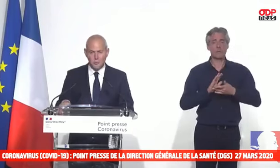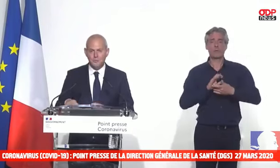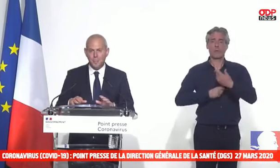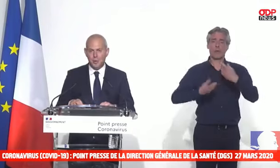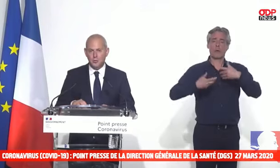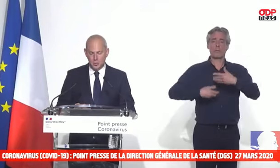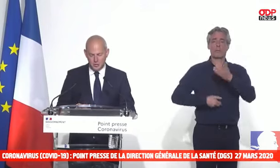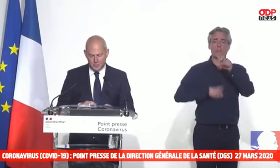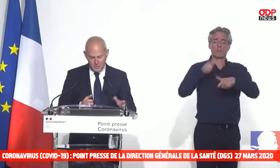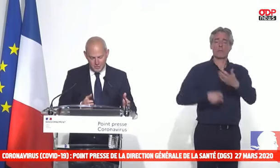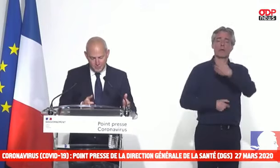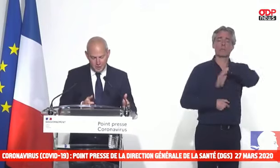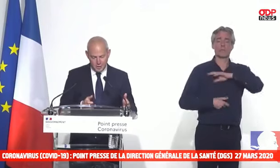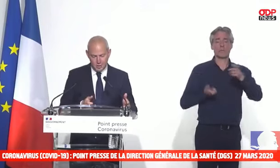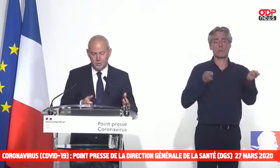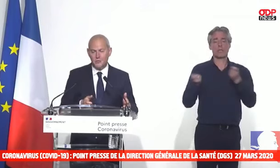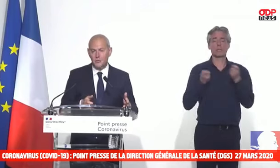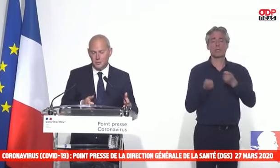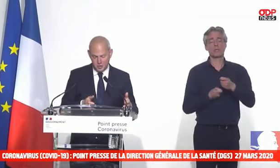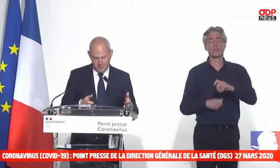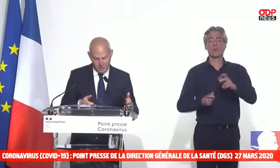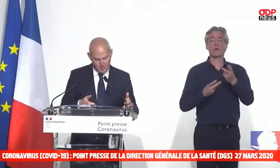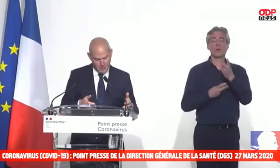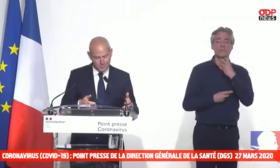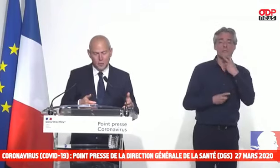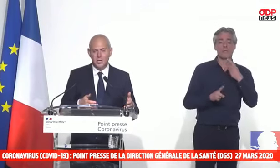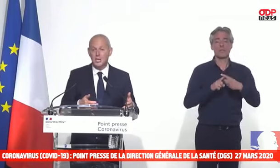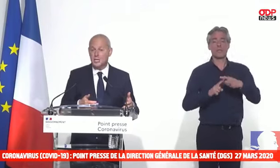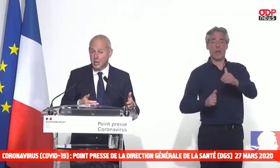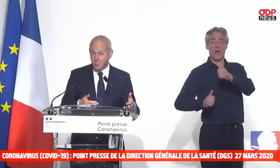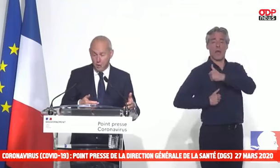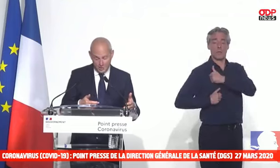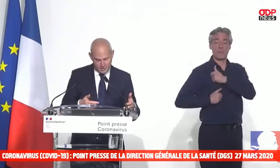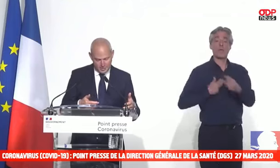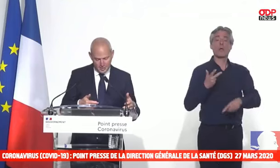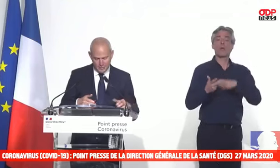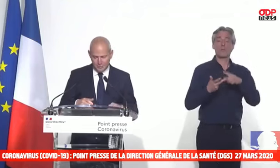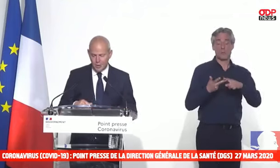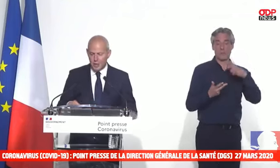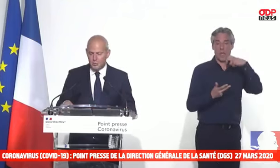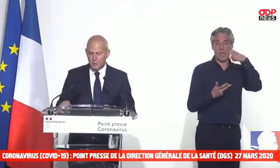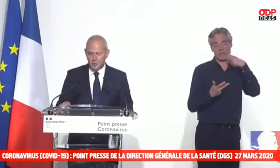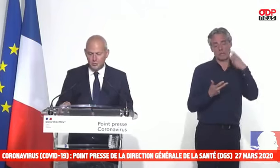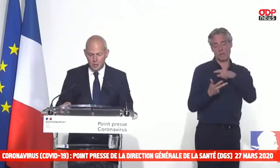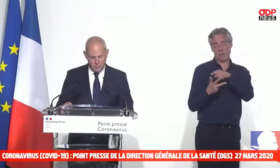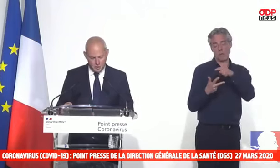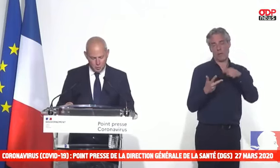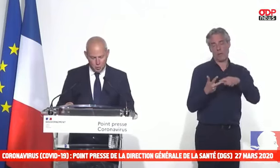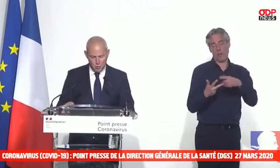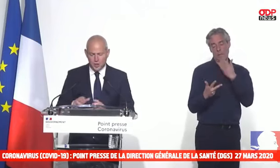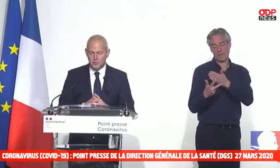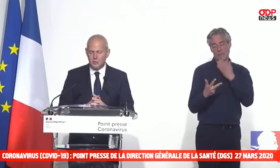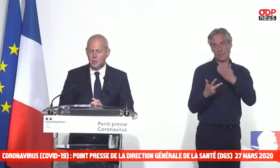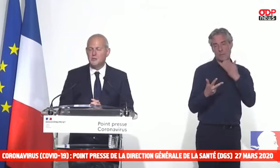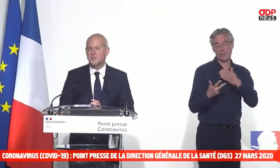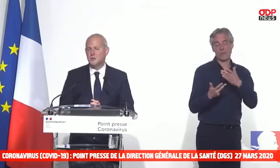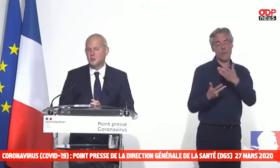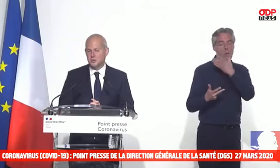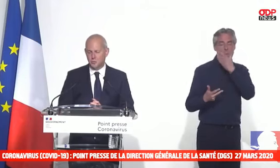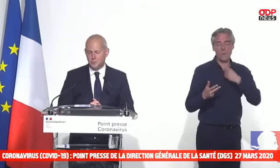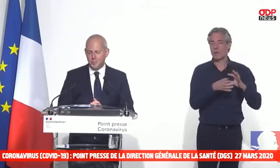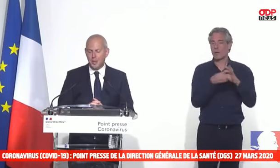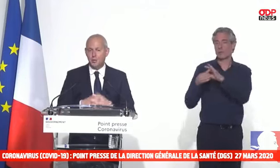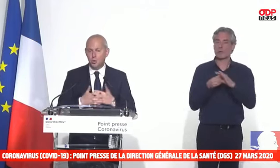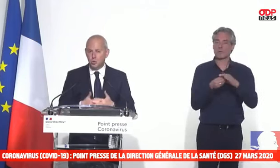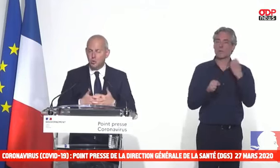coordination entre les services civils, le service de santé des armées et également la SNCF pour cette magnifique coopération et mise à